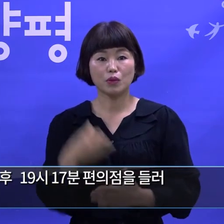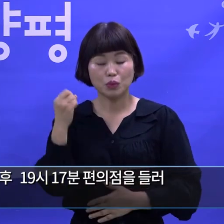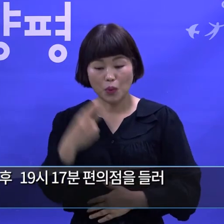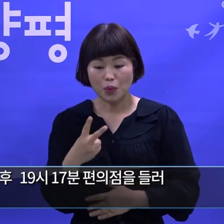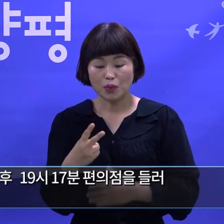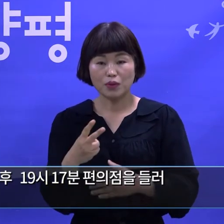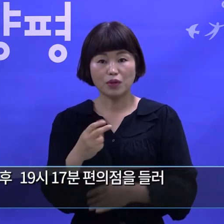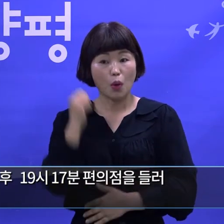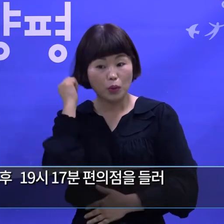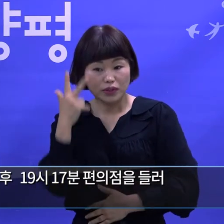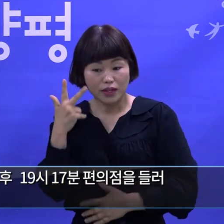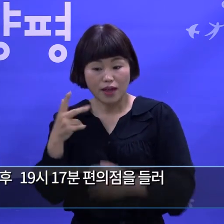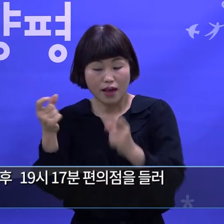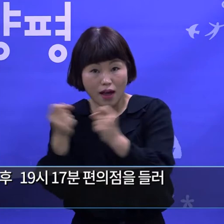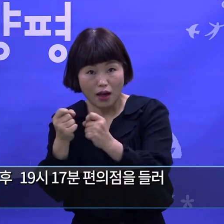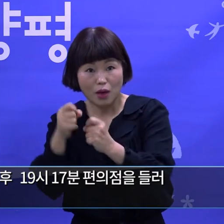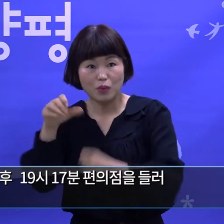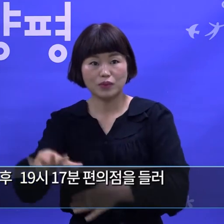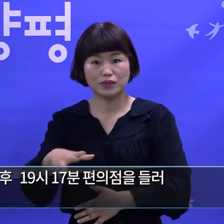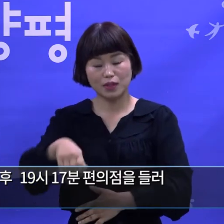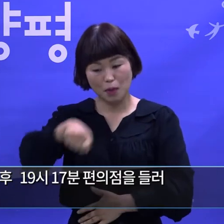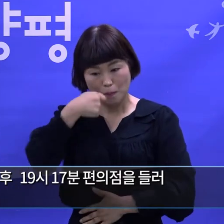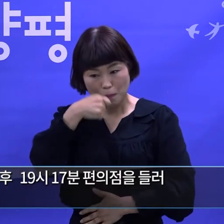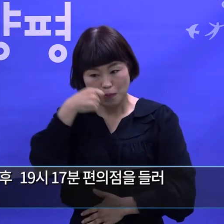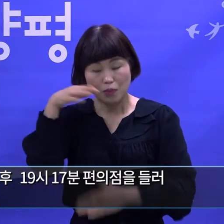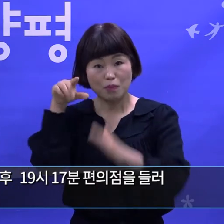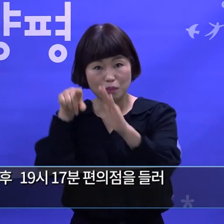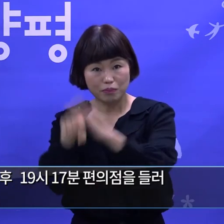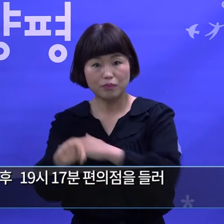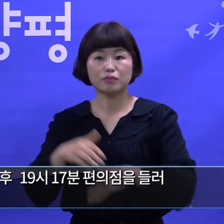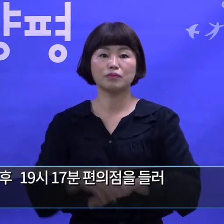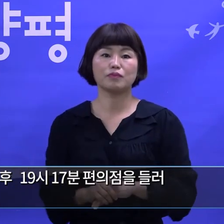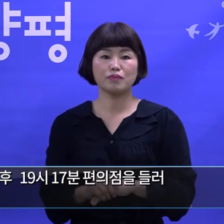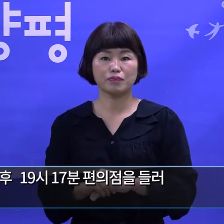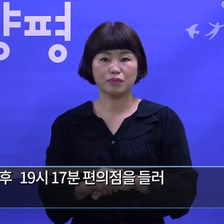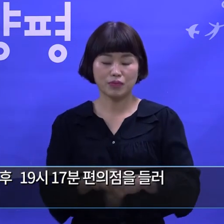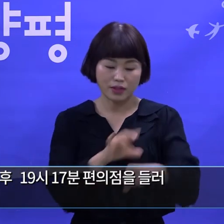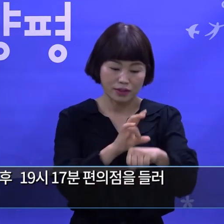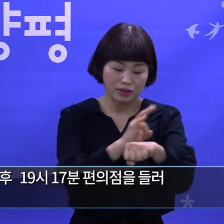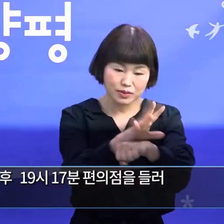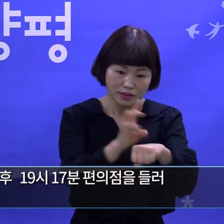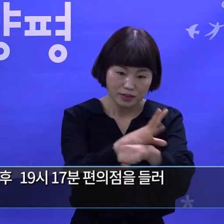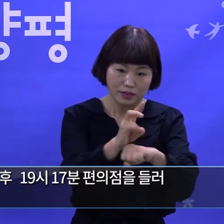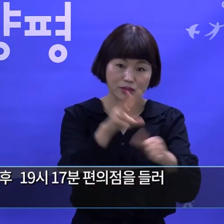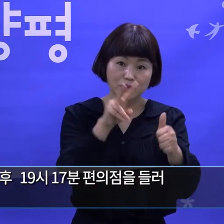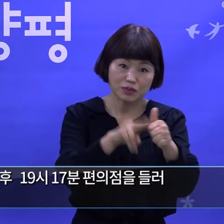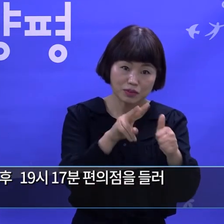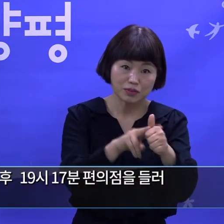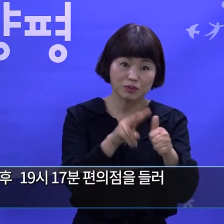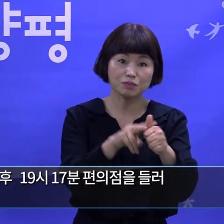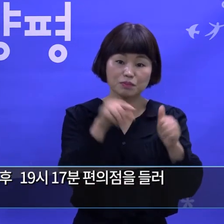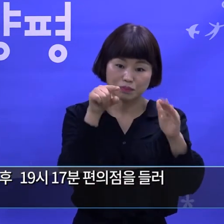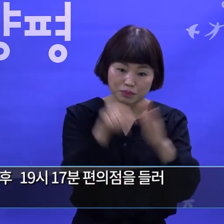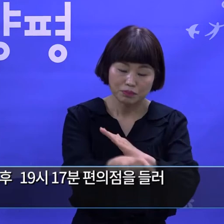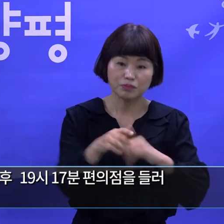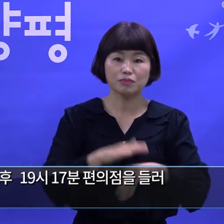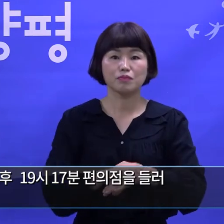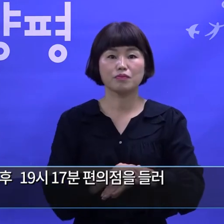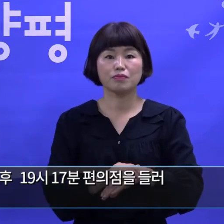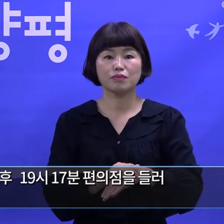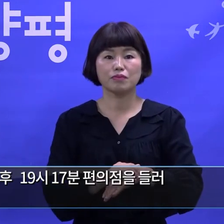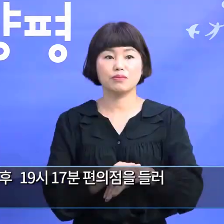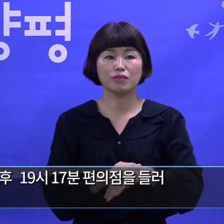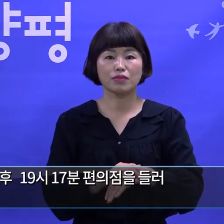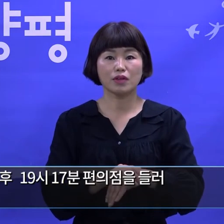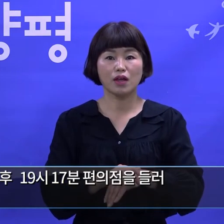숙소 인근 식당을 이용 후 19시 17분 편의점을 들려 19시